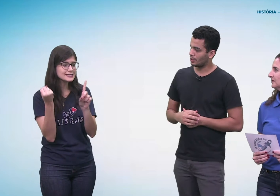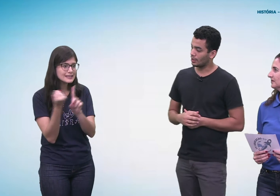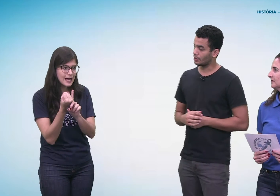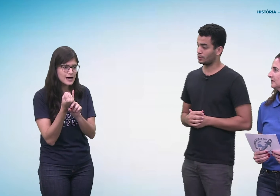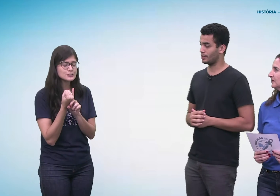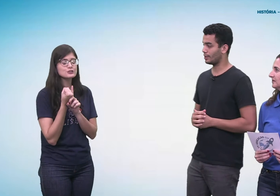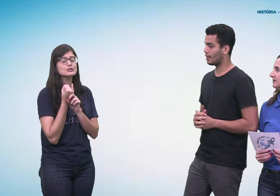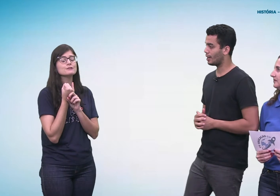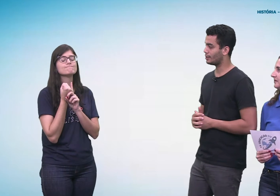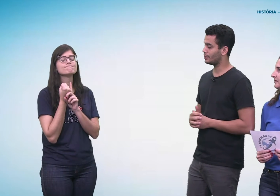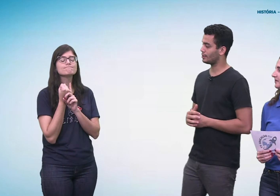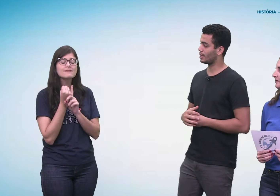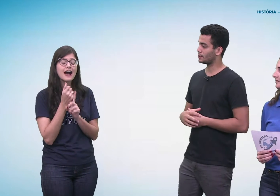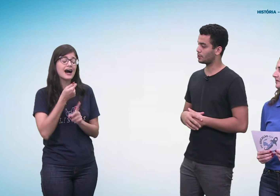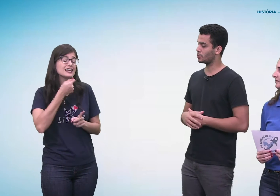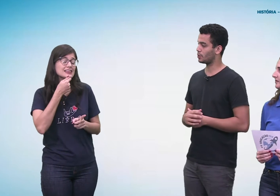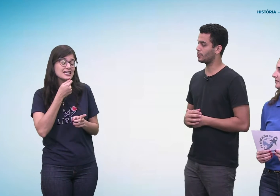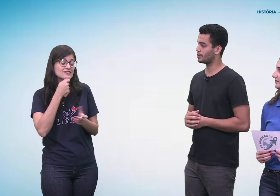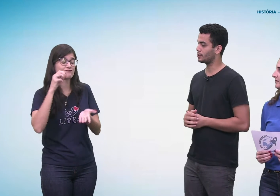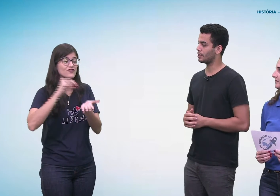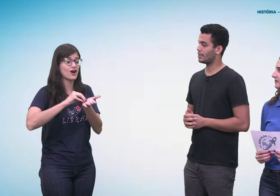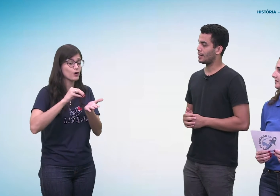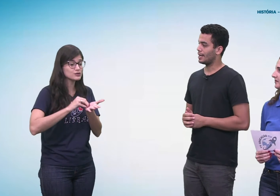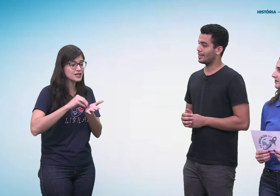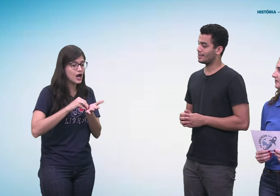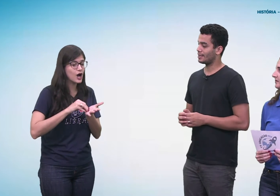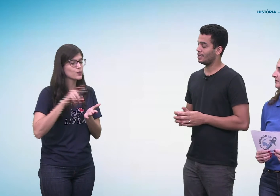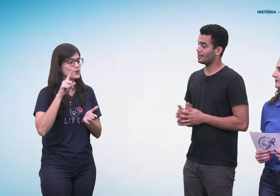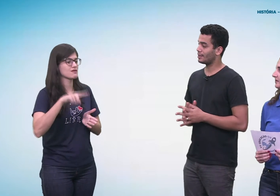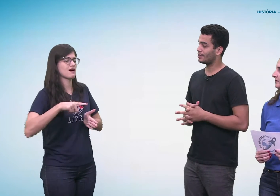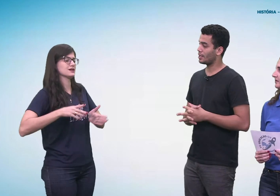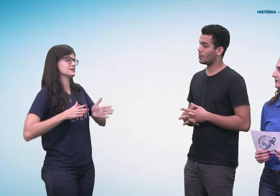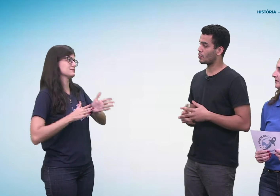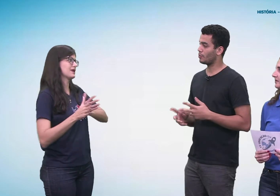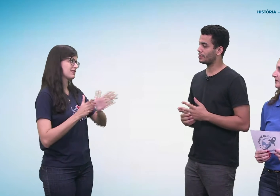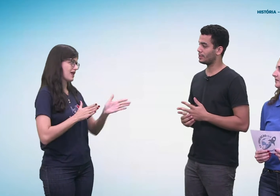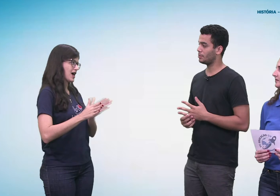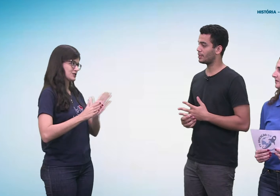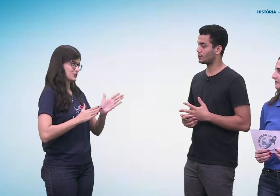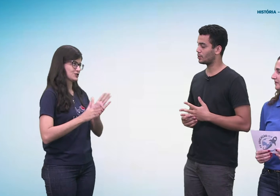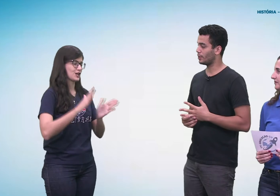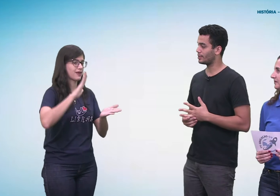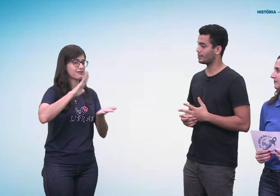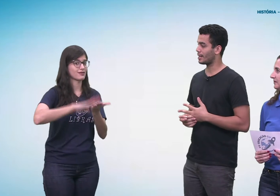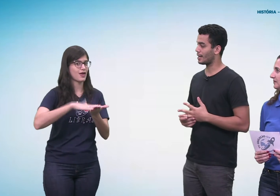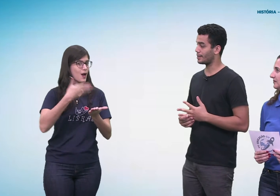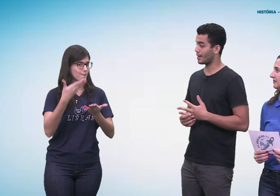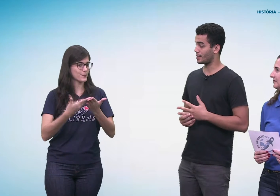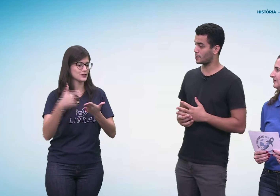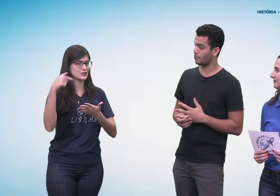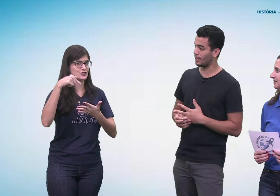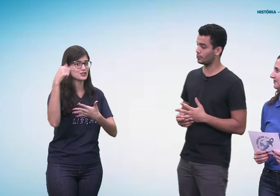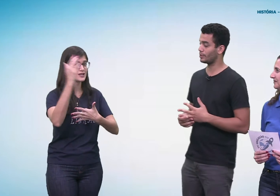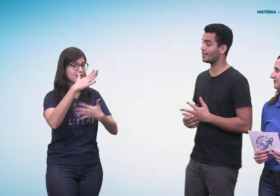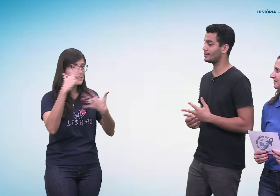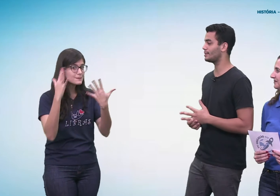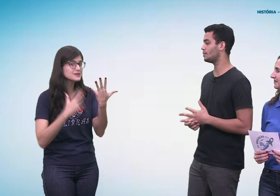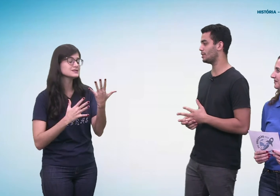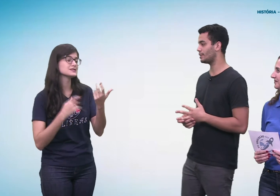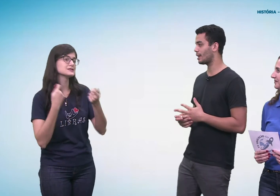na sociedade, as pessoas, elas ainda têm algumas limitações a respeito da